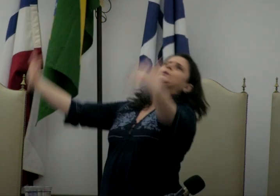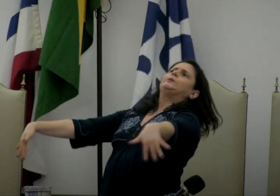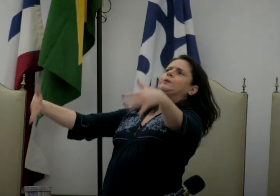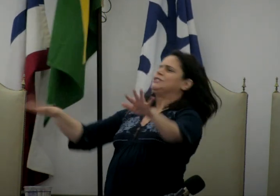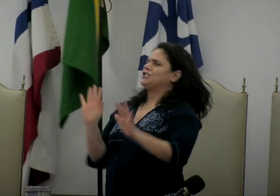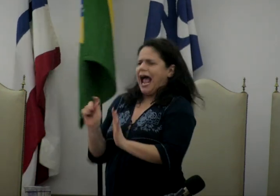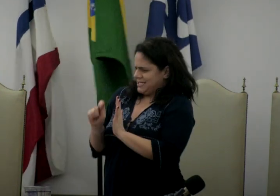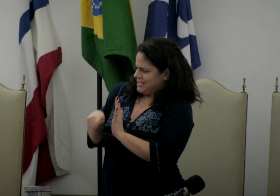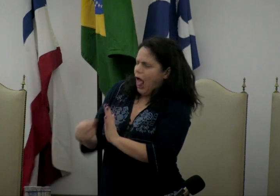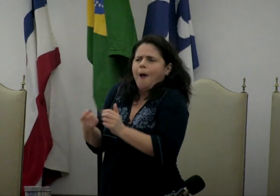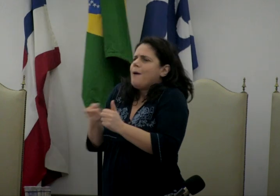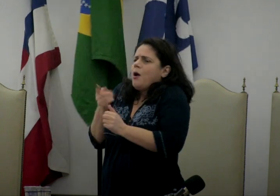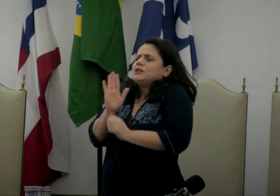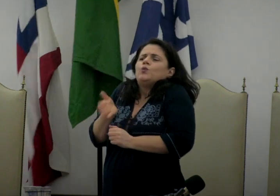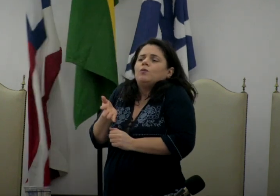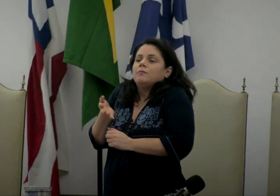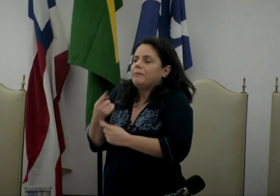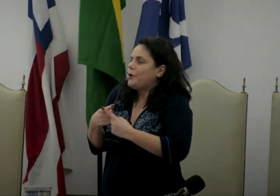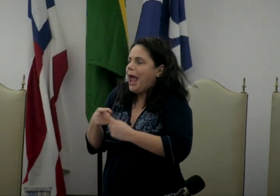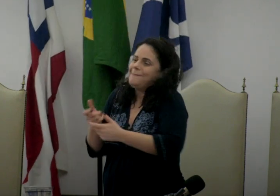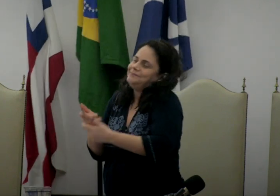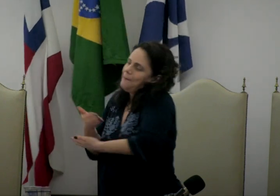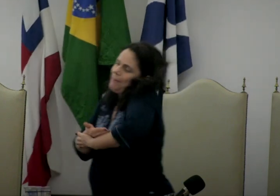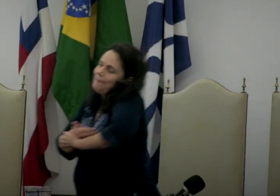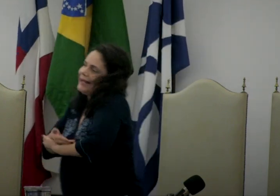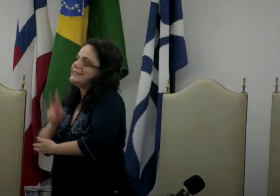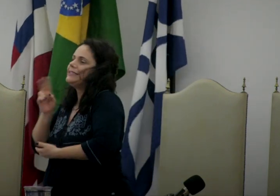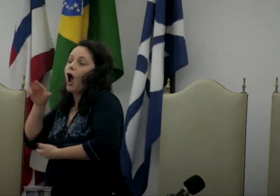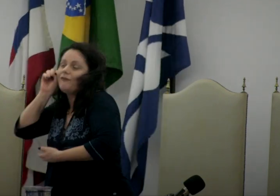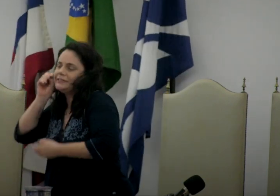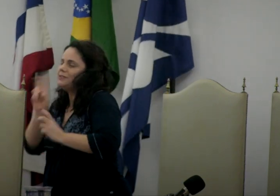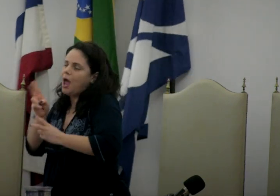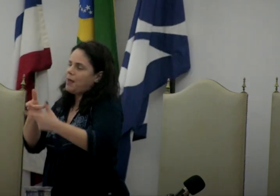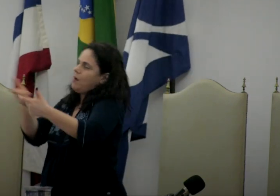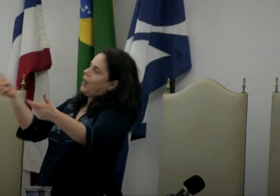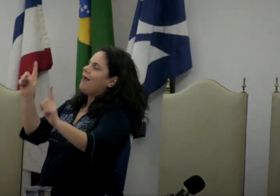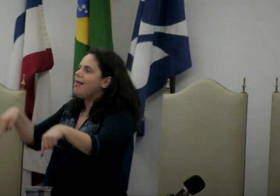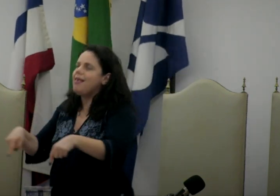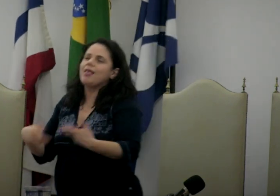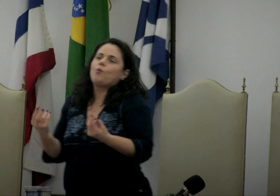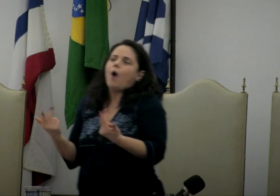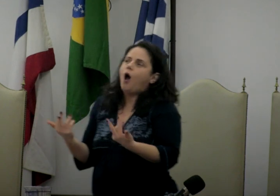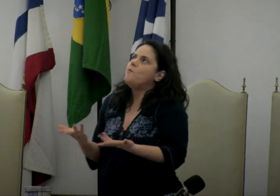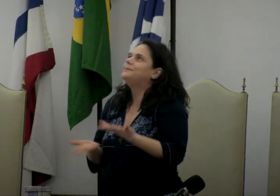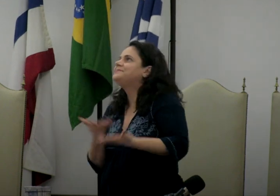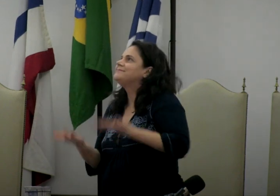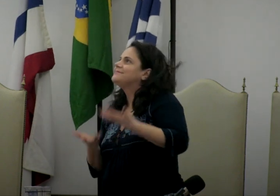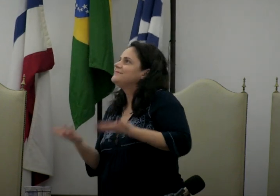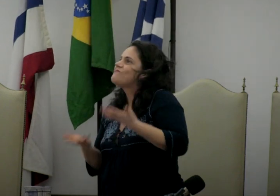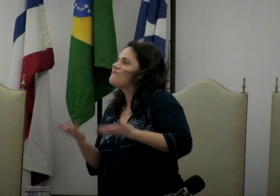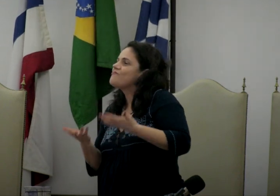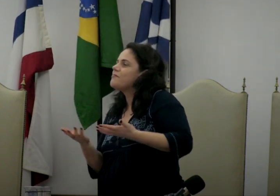criança, já em língua de sinais, desde cedo. Ela é super inteligente, porque desde bebezinho, bom, a maioria das